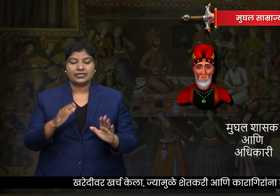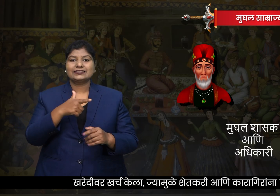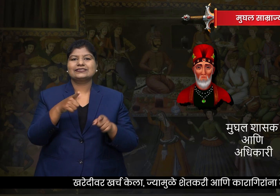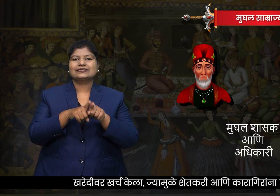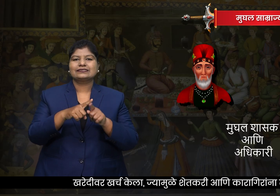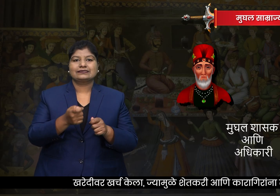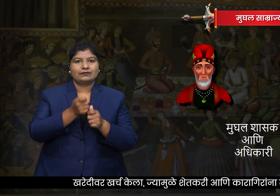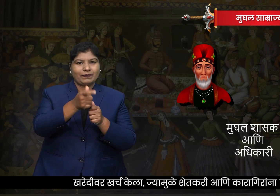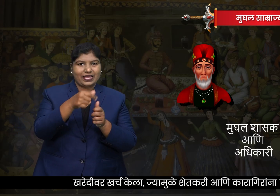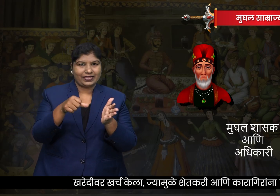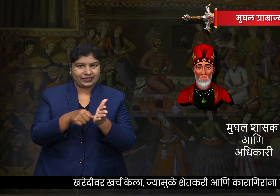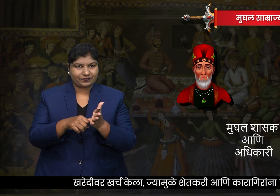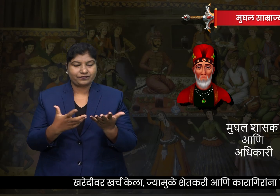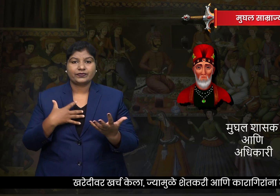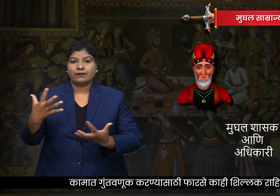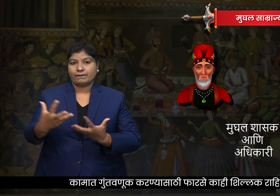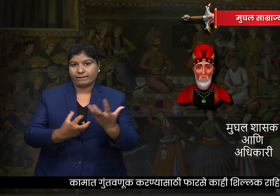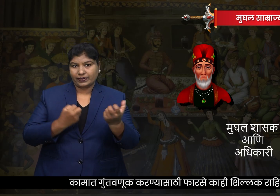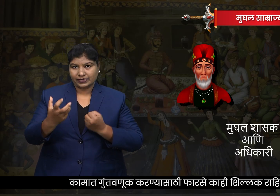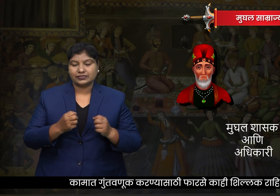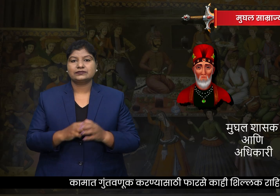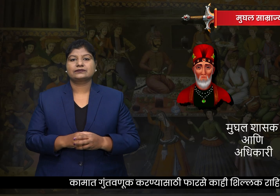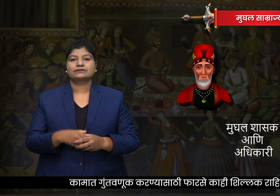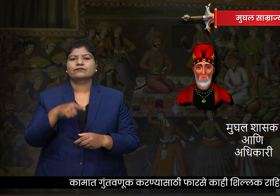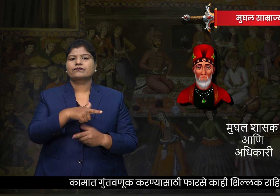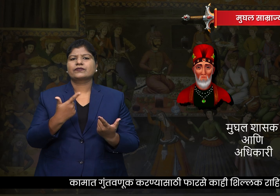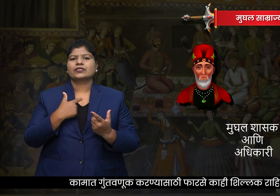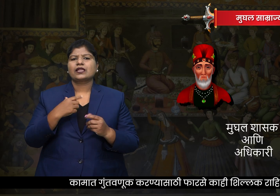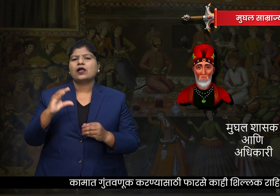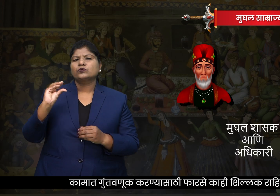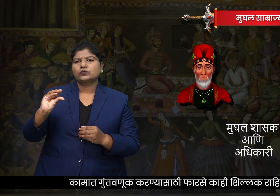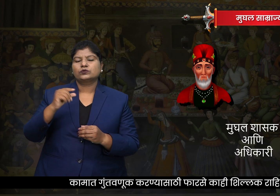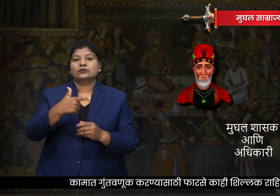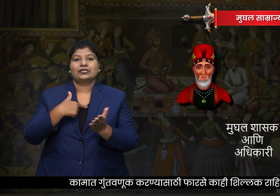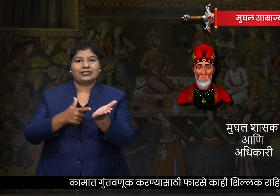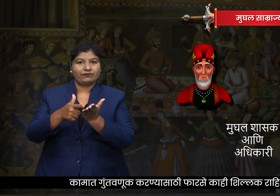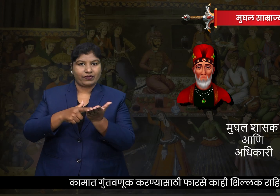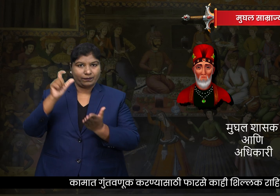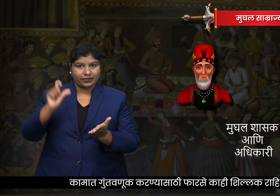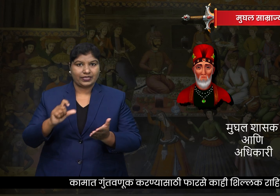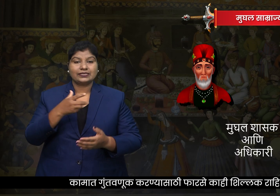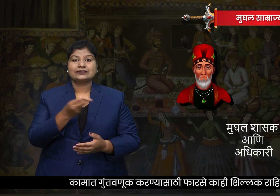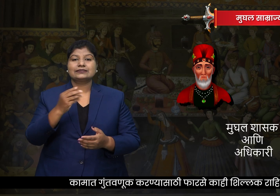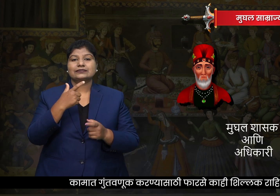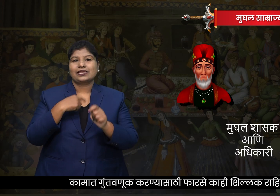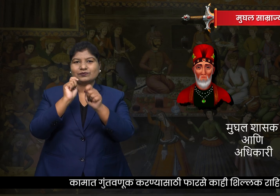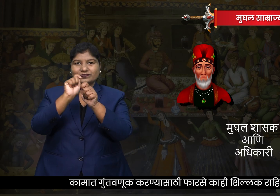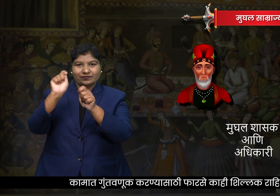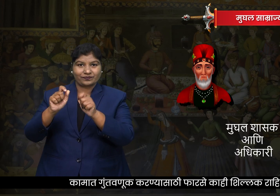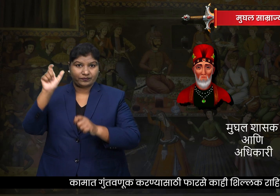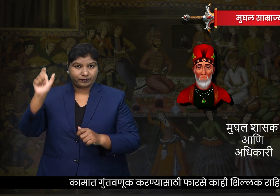आणि कारगिरांना त्यांच्या कामात गुंतवणूक करण्यासाठी फारसे काही शिल्लक राहिले नाही.